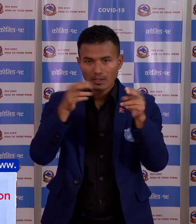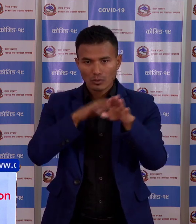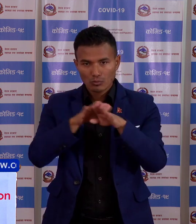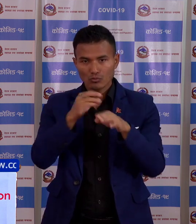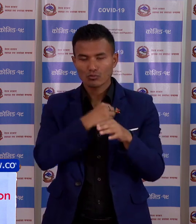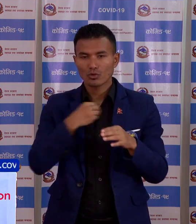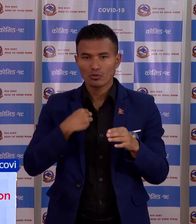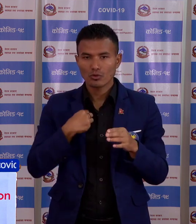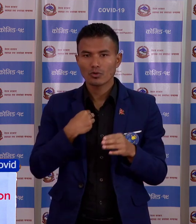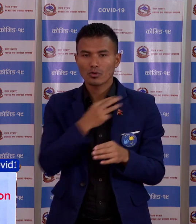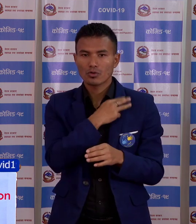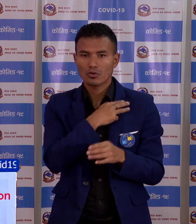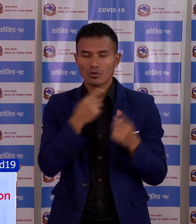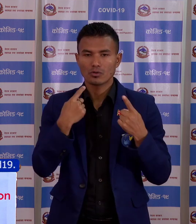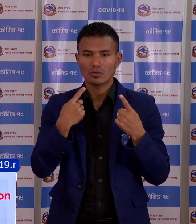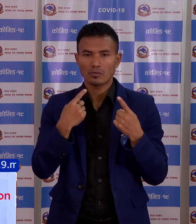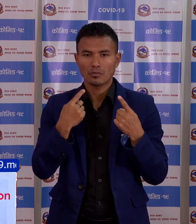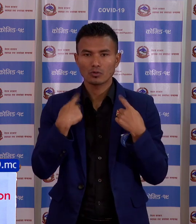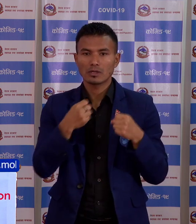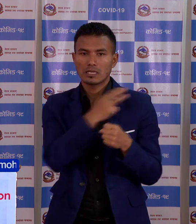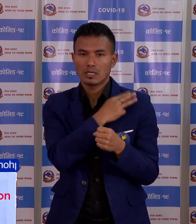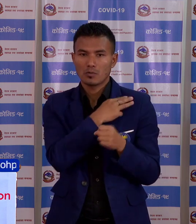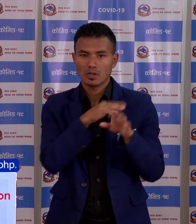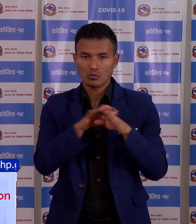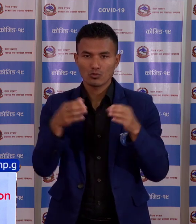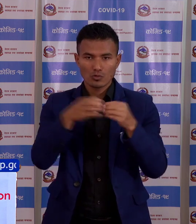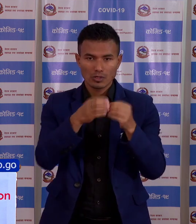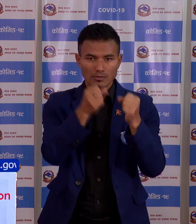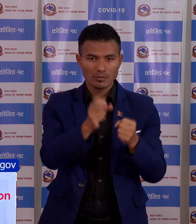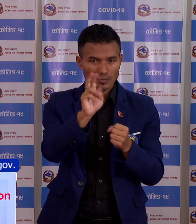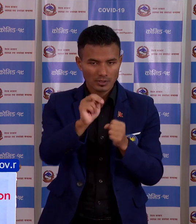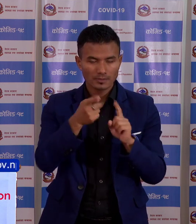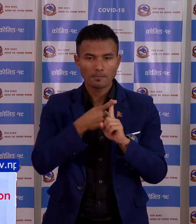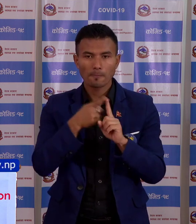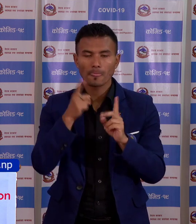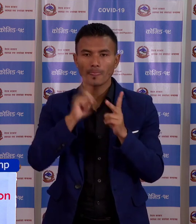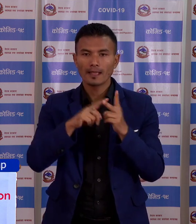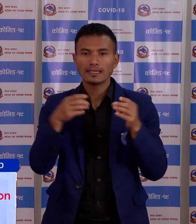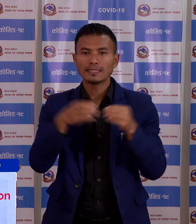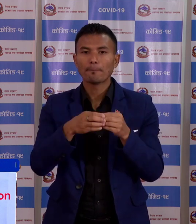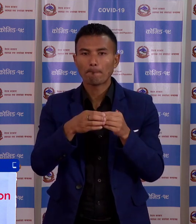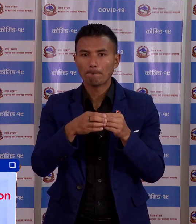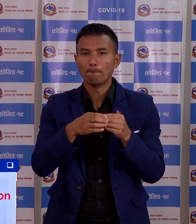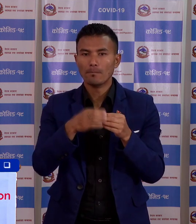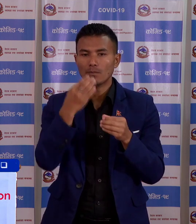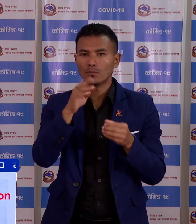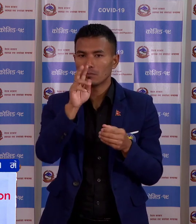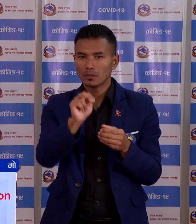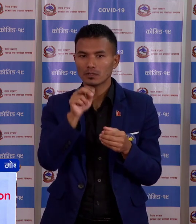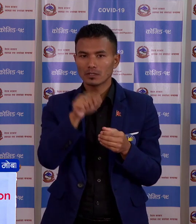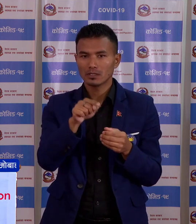हरुसाइ चिकिस्शक्र स्वास्ते करमे को त्यां टोली रहने को कुरा त्यां यह उता टीम रहने कुरा जसले